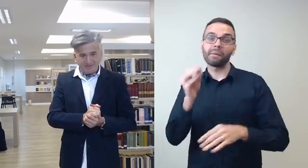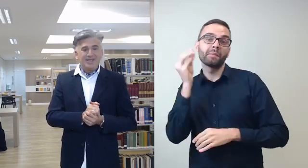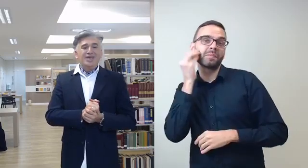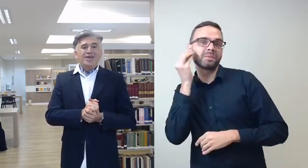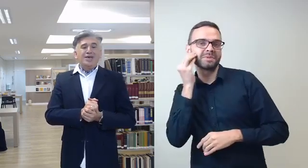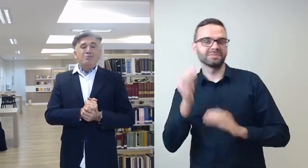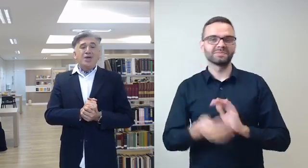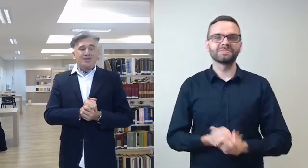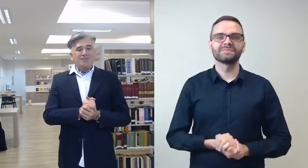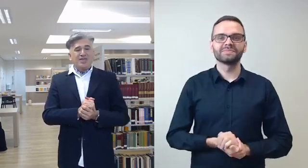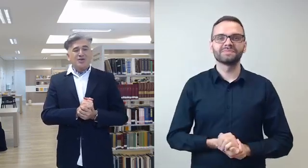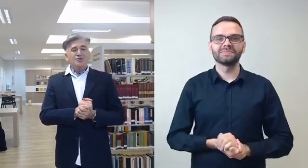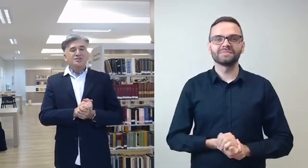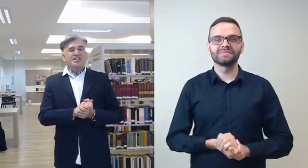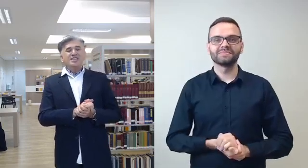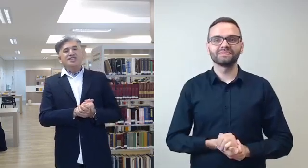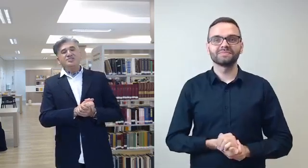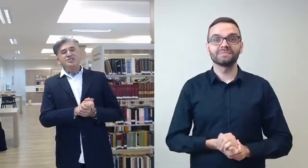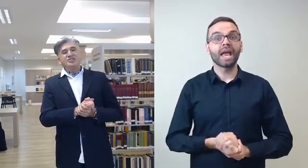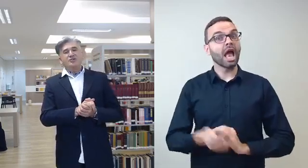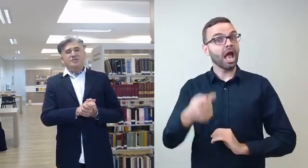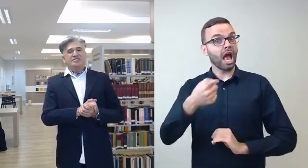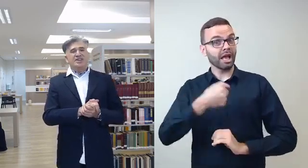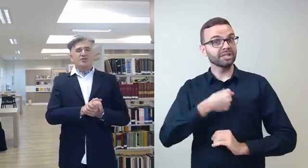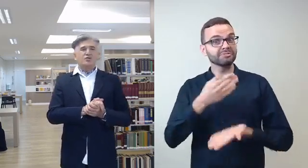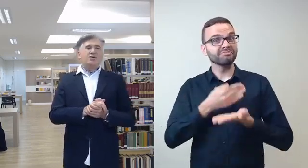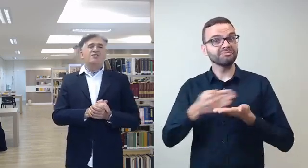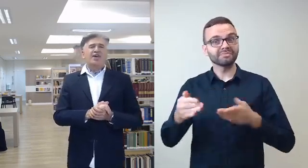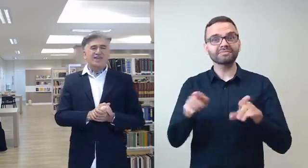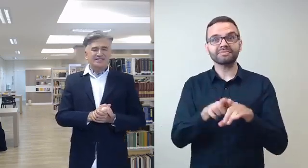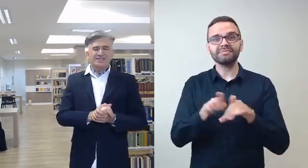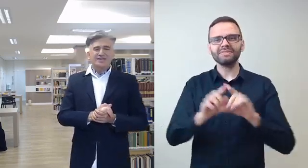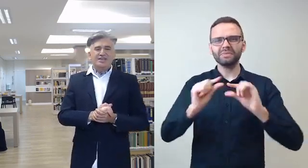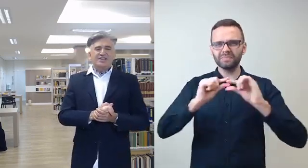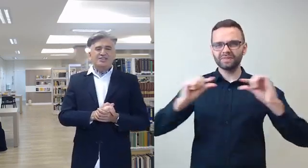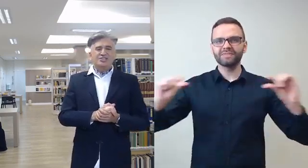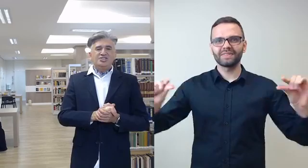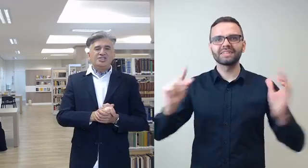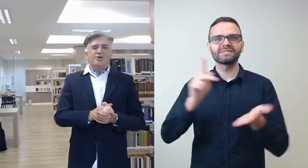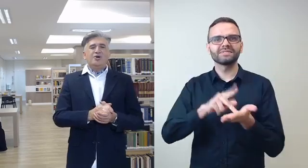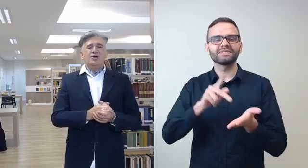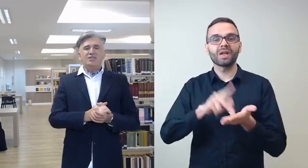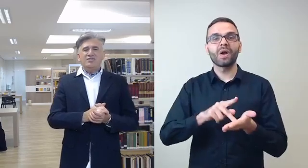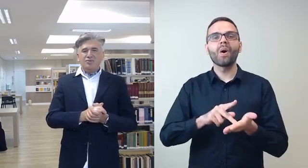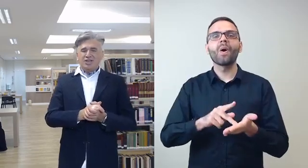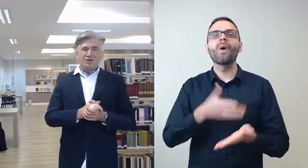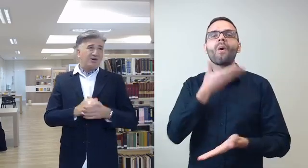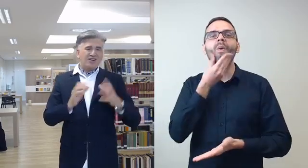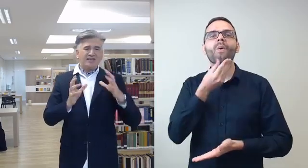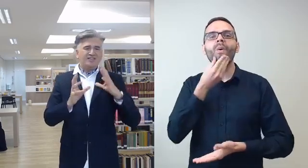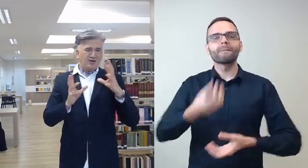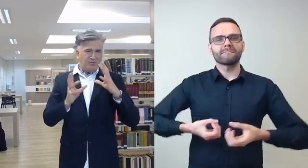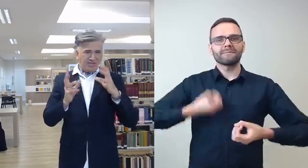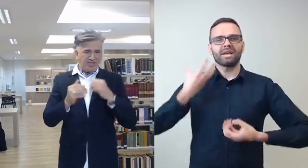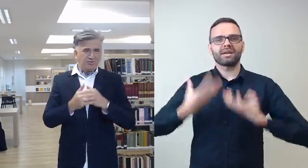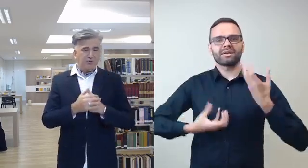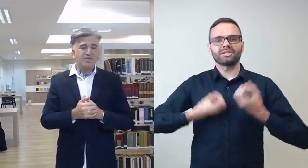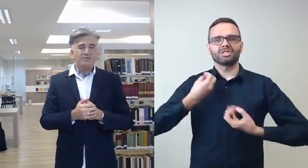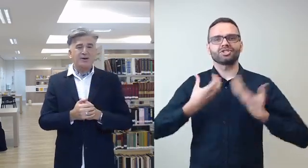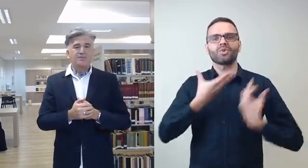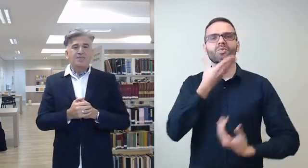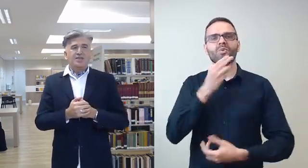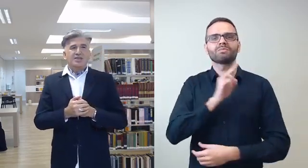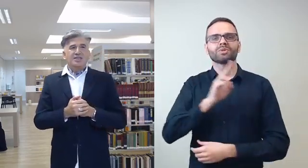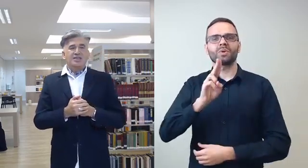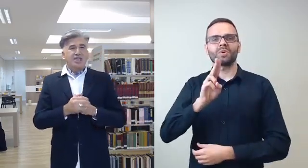também. Bem, eu gostaria de começar com uma frase de Jacó Levi Moreno, uma frase não, um pequeno